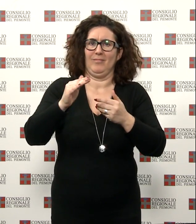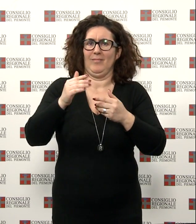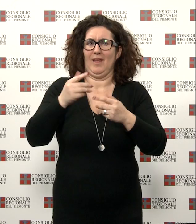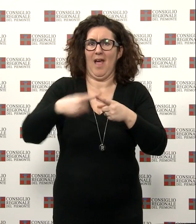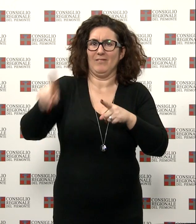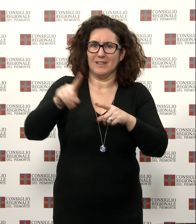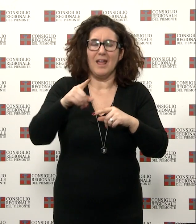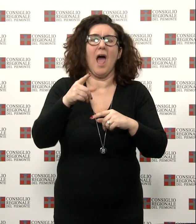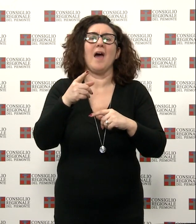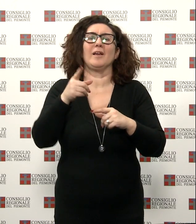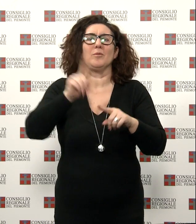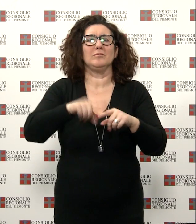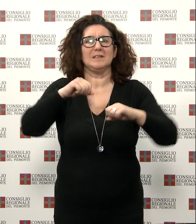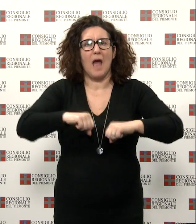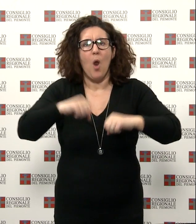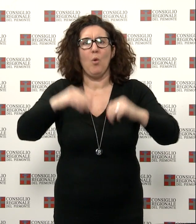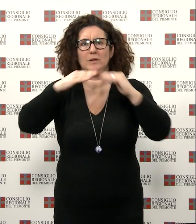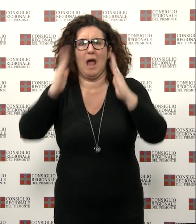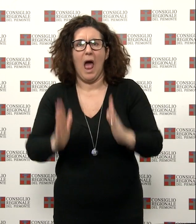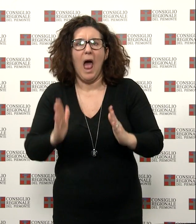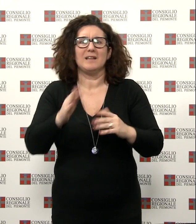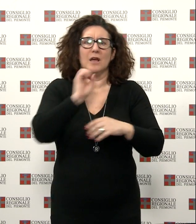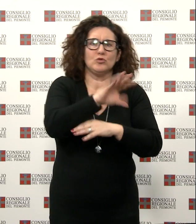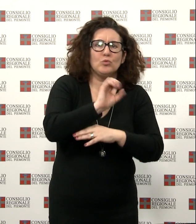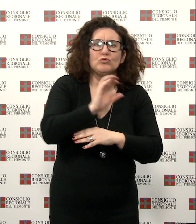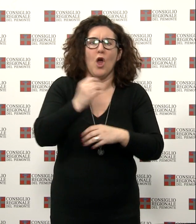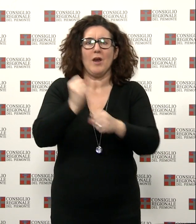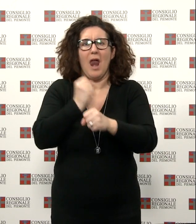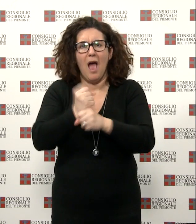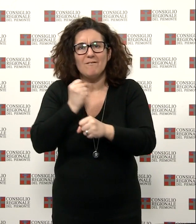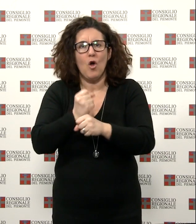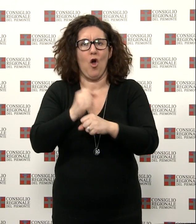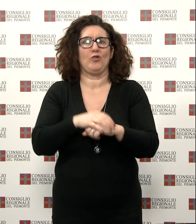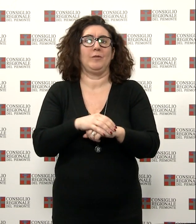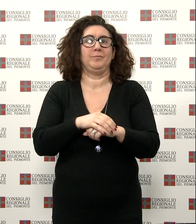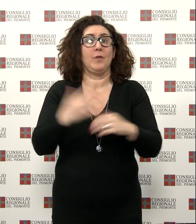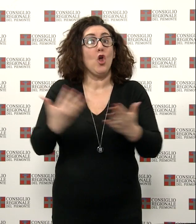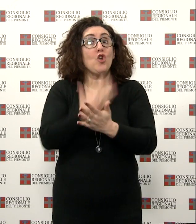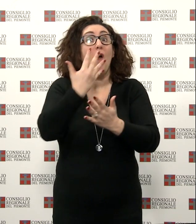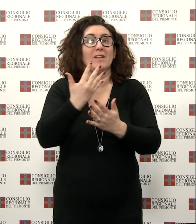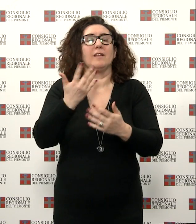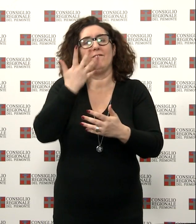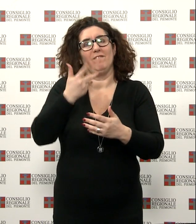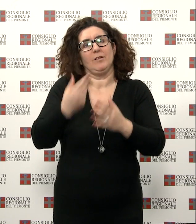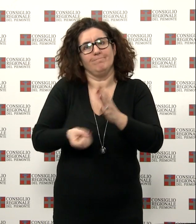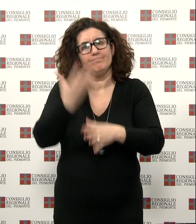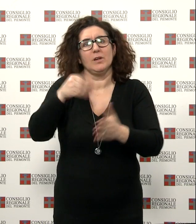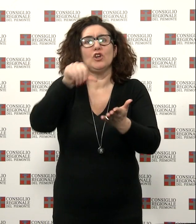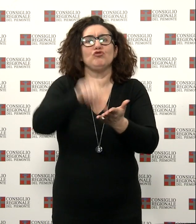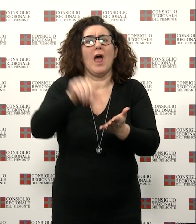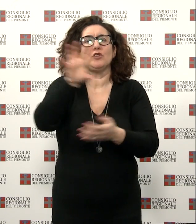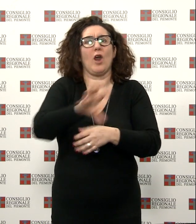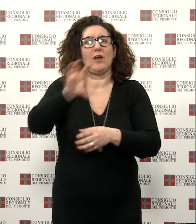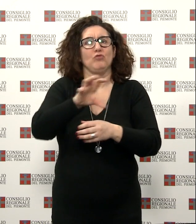casa, dalla formazione professionale all'istruzione e al lavoro. Tra le novità, l'istituzione di un centro regionale contro le discriminazioni.